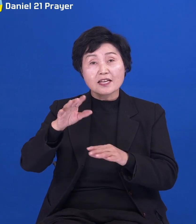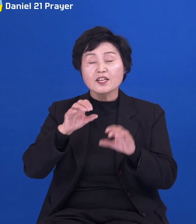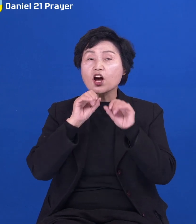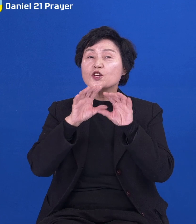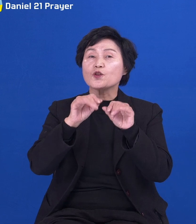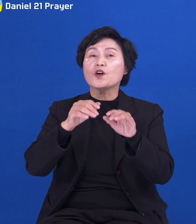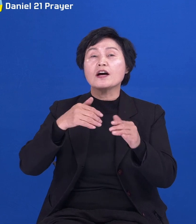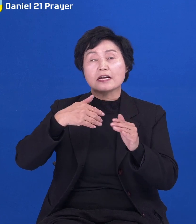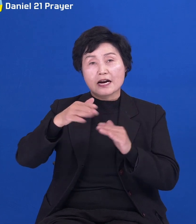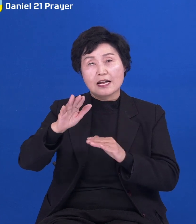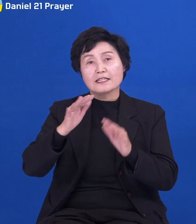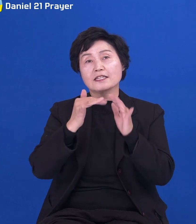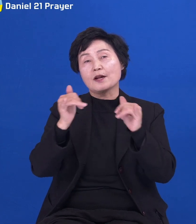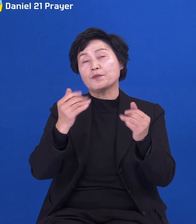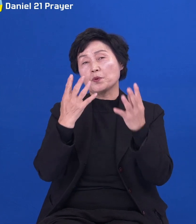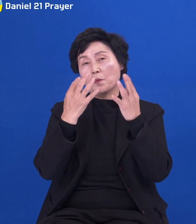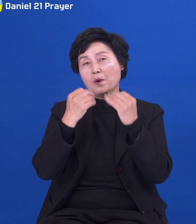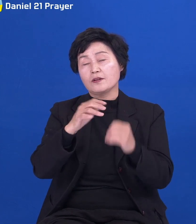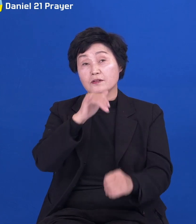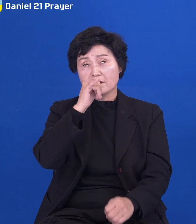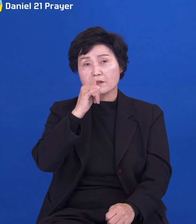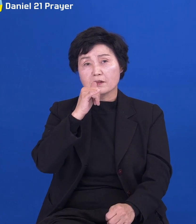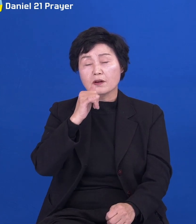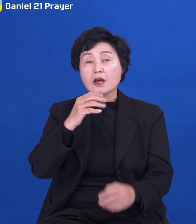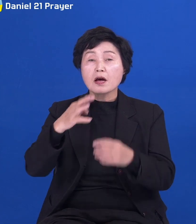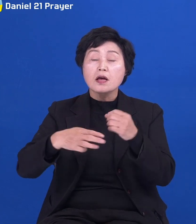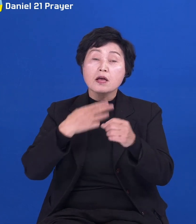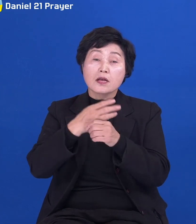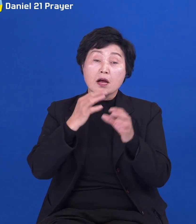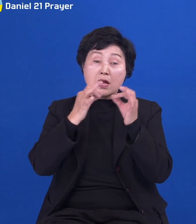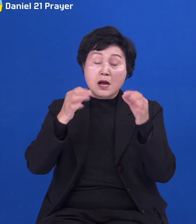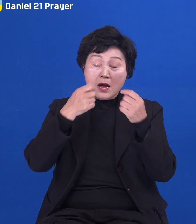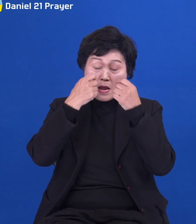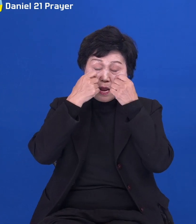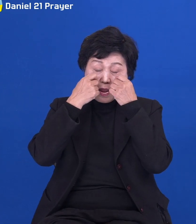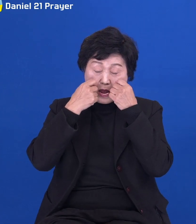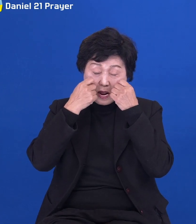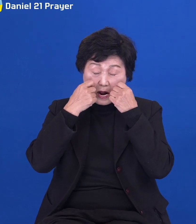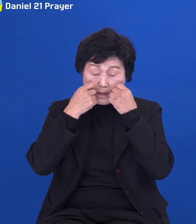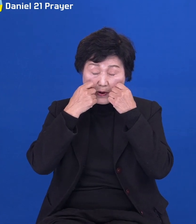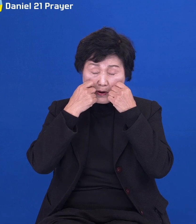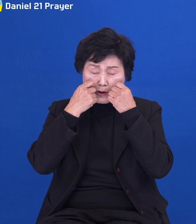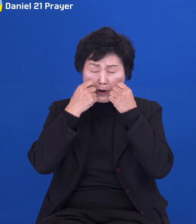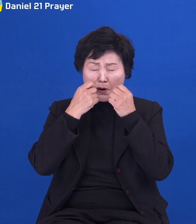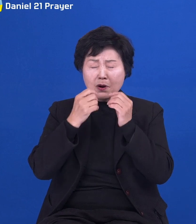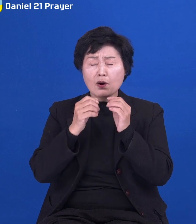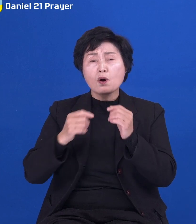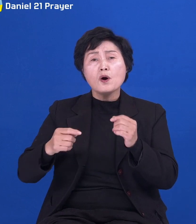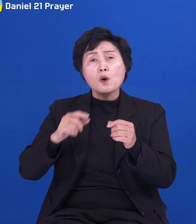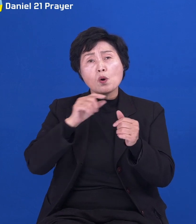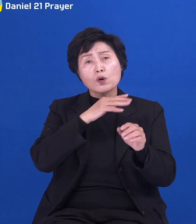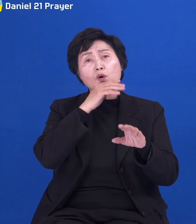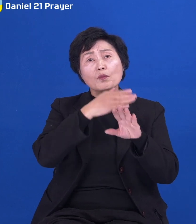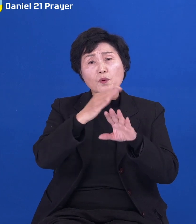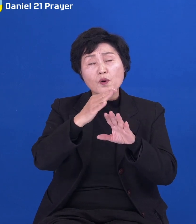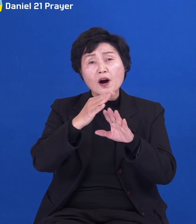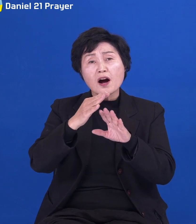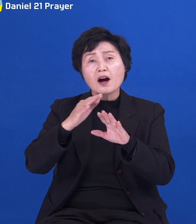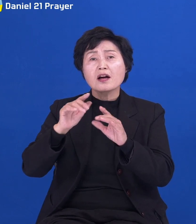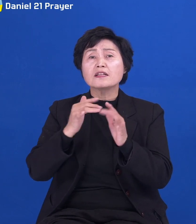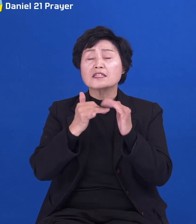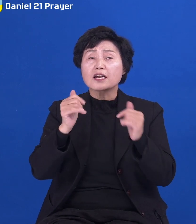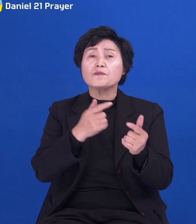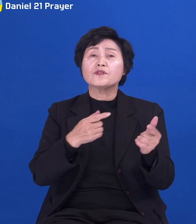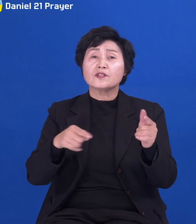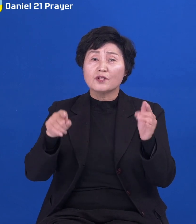시간들의 연속이었고, 눈물과 기도를 함께 하면서 북한의 해계와 군을 위해 기도했어요. 제가 그 사역장에 있은 지 2년